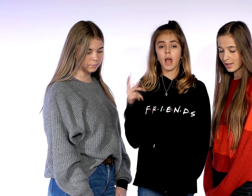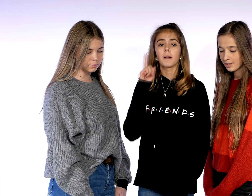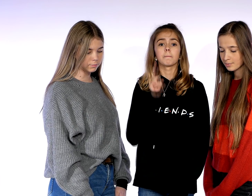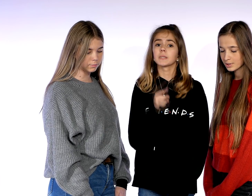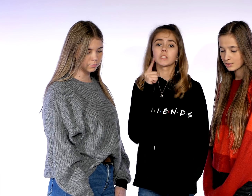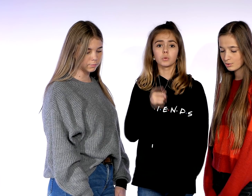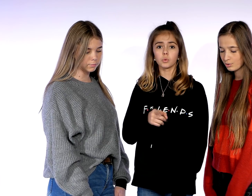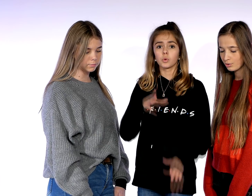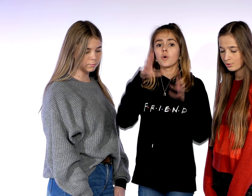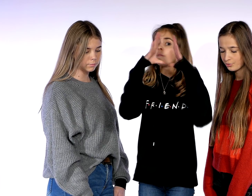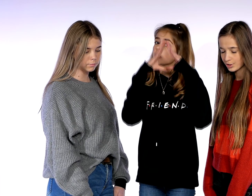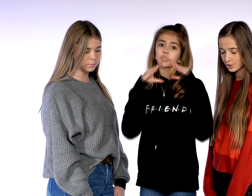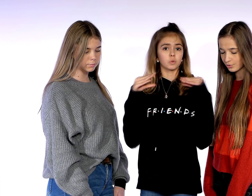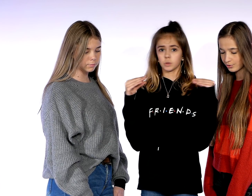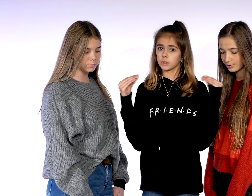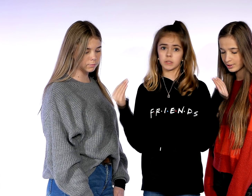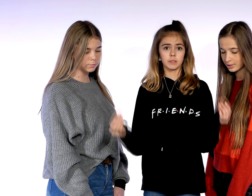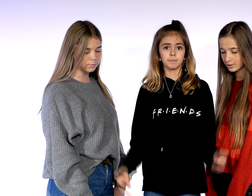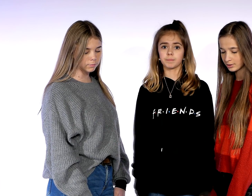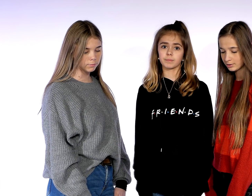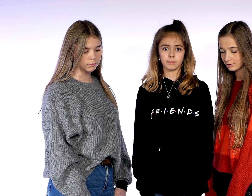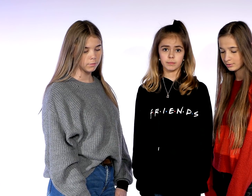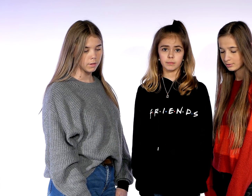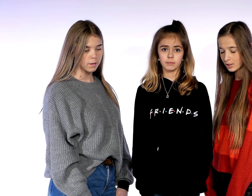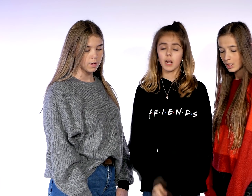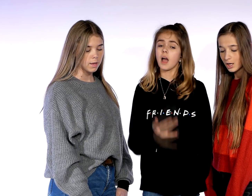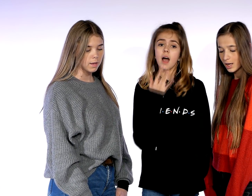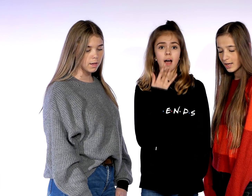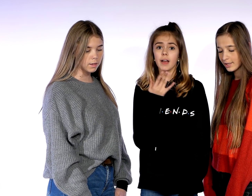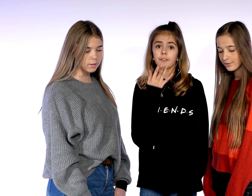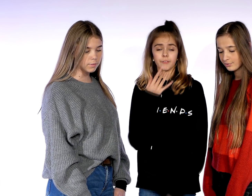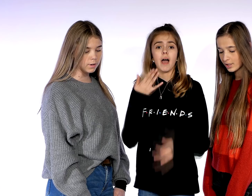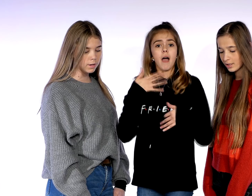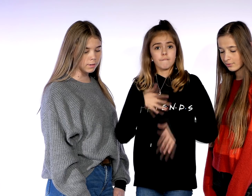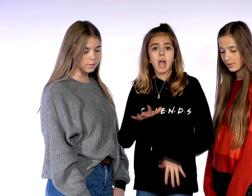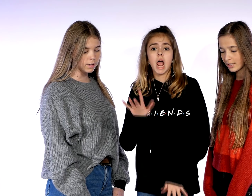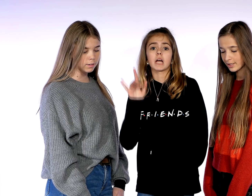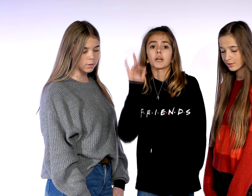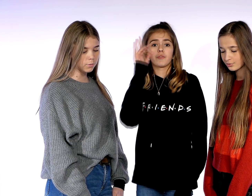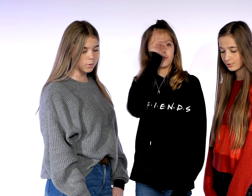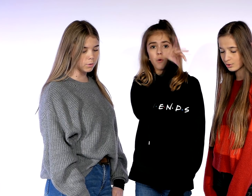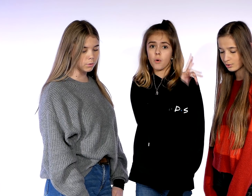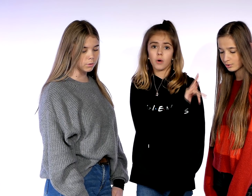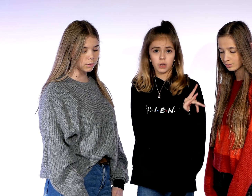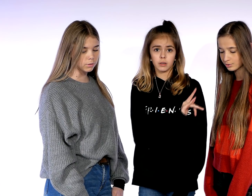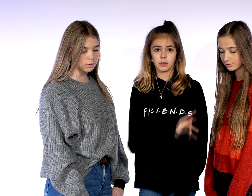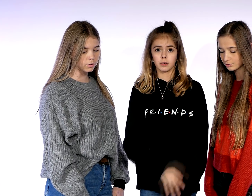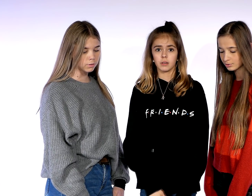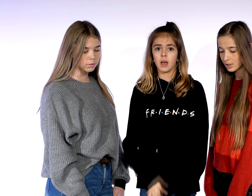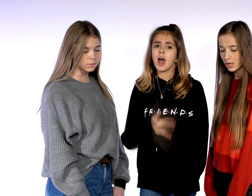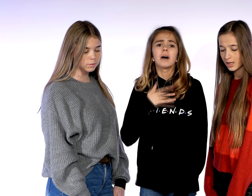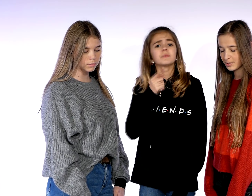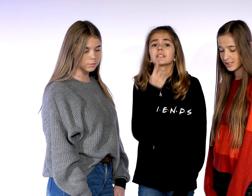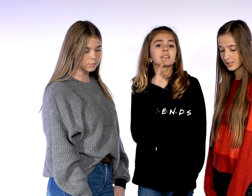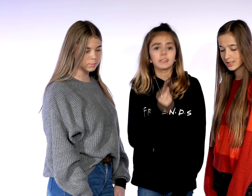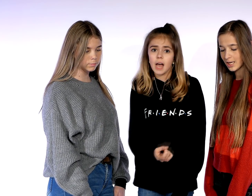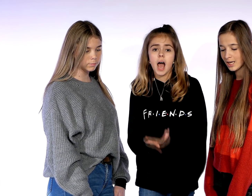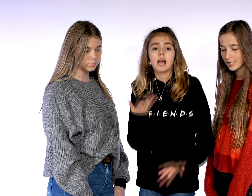Irgendwann bist du verschwunden, einfach weggeflogen. Hab dir gesagt,